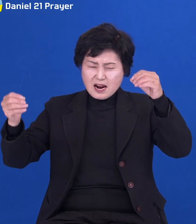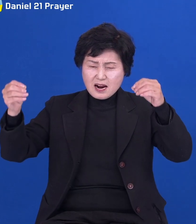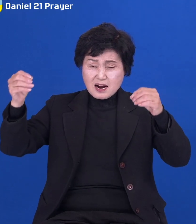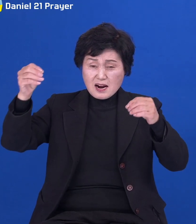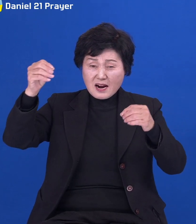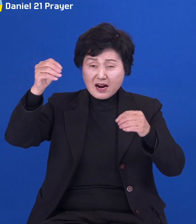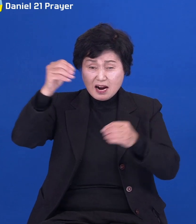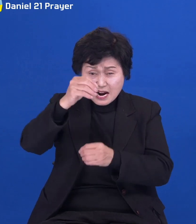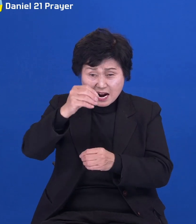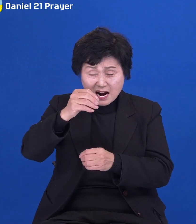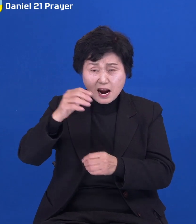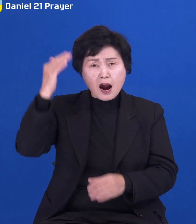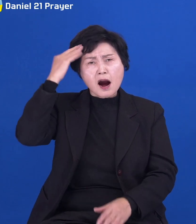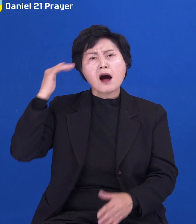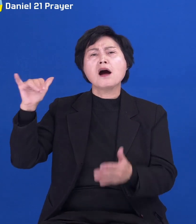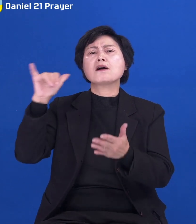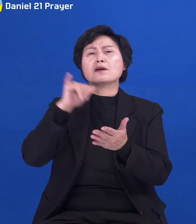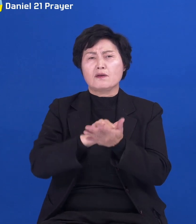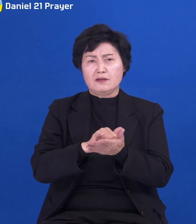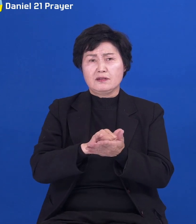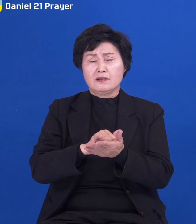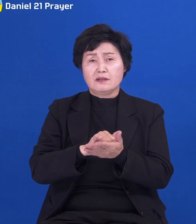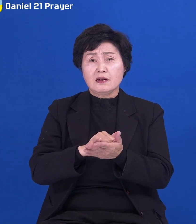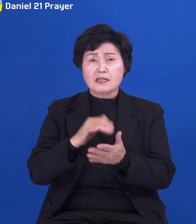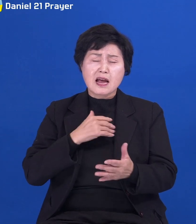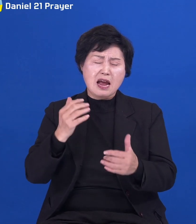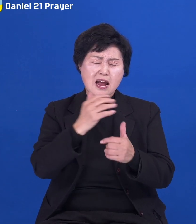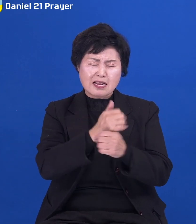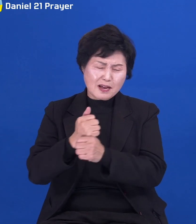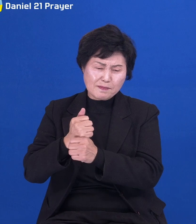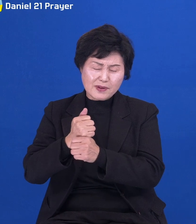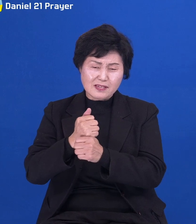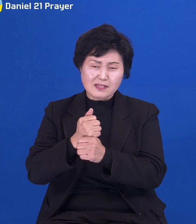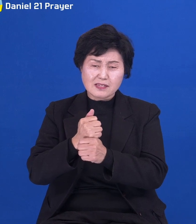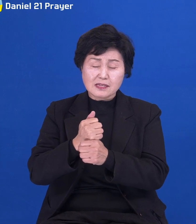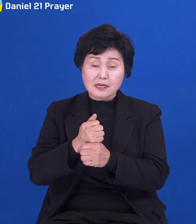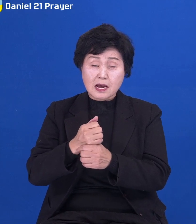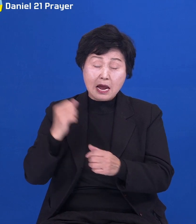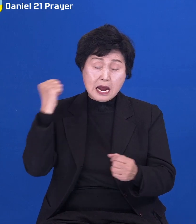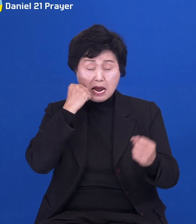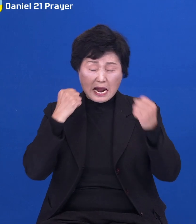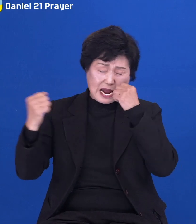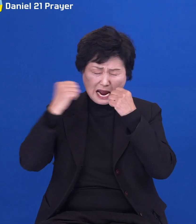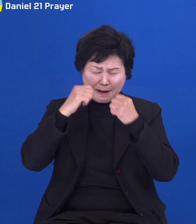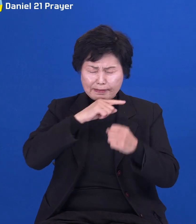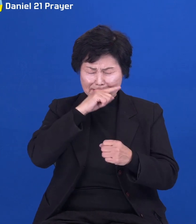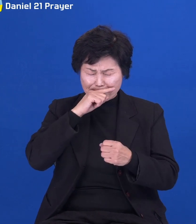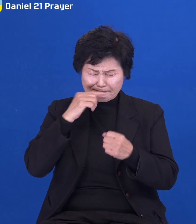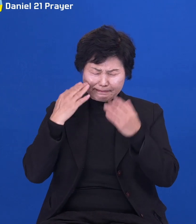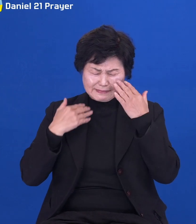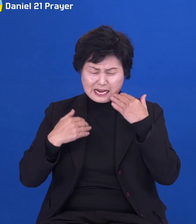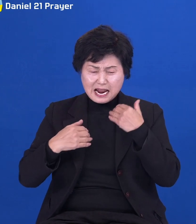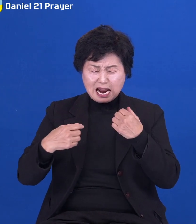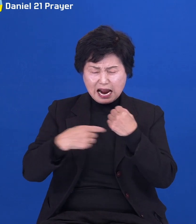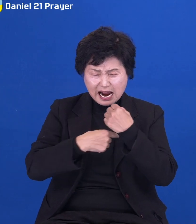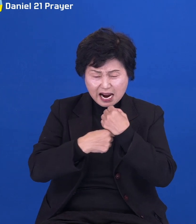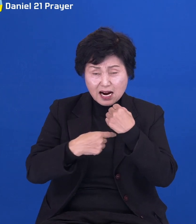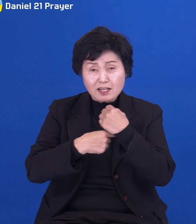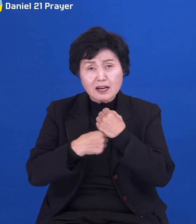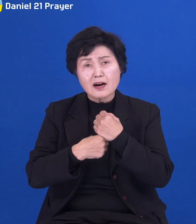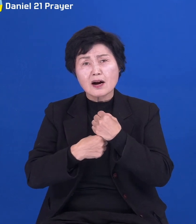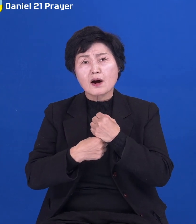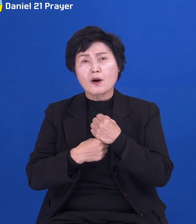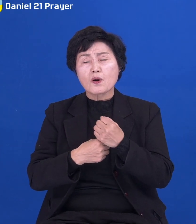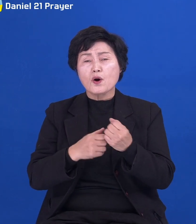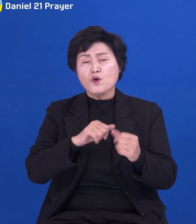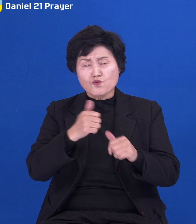나라 대한민국으로 오겠다고 길을 나섰다가 잡혀서 북한 보위부에서 얻어맞고 피 떠지고 그러다 죽어간 사람들을 너무